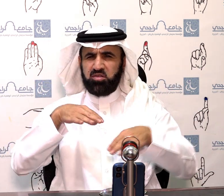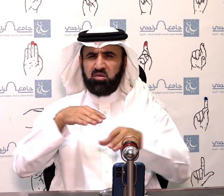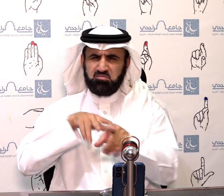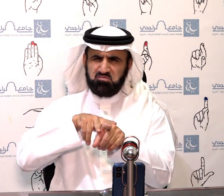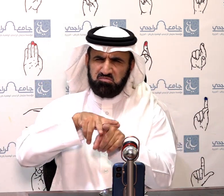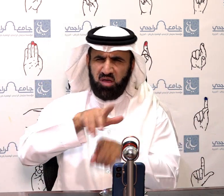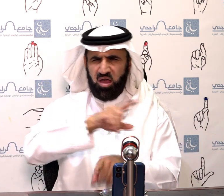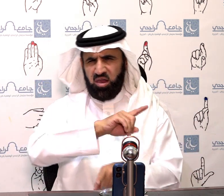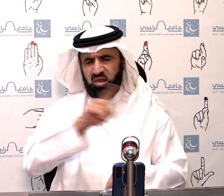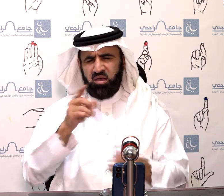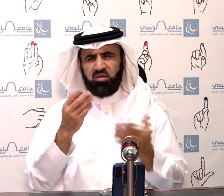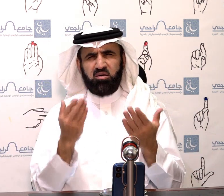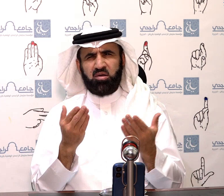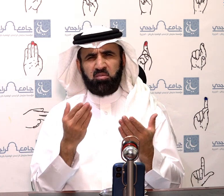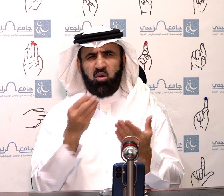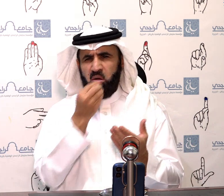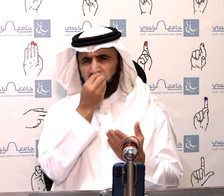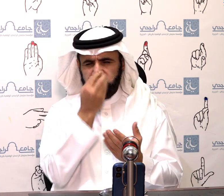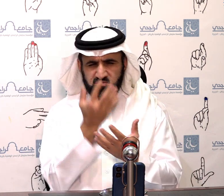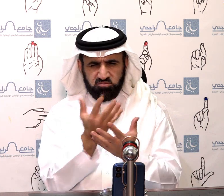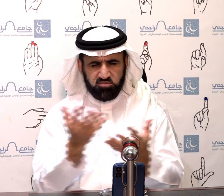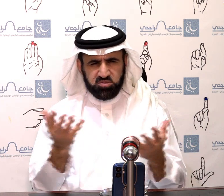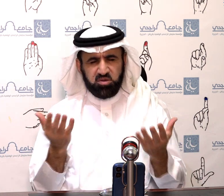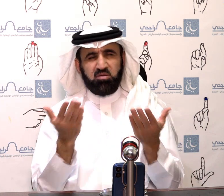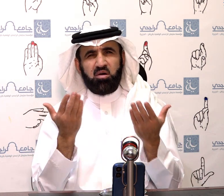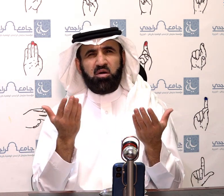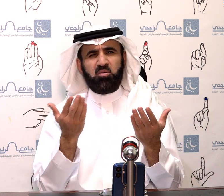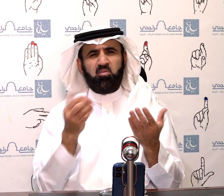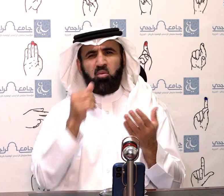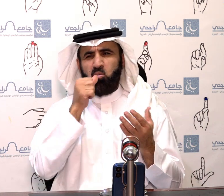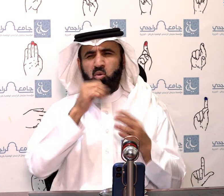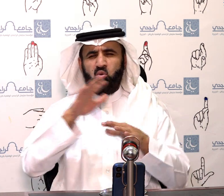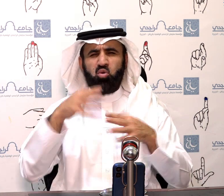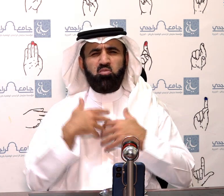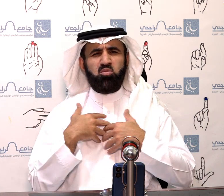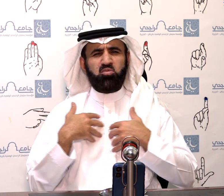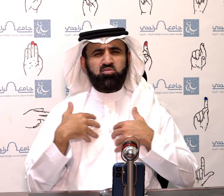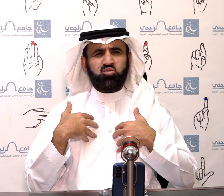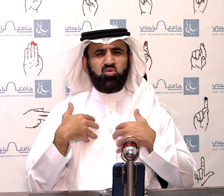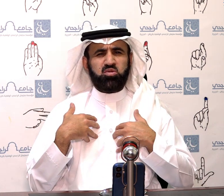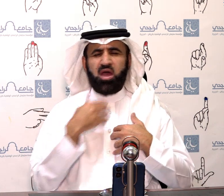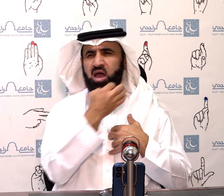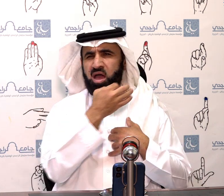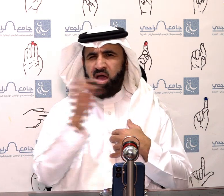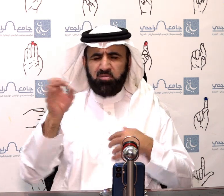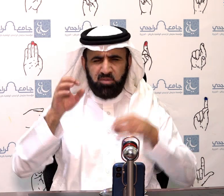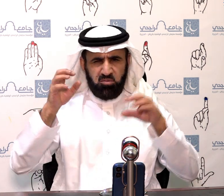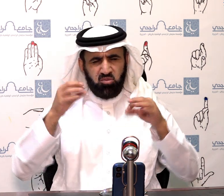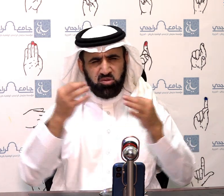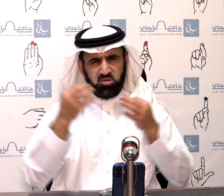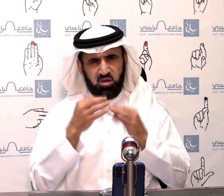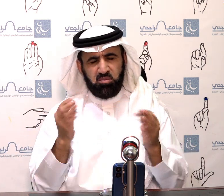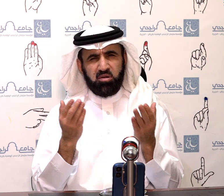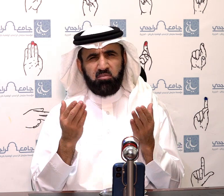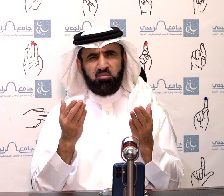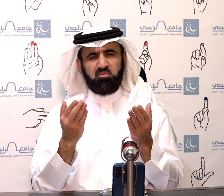به البلاد وتجعله اللهم بلاغا للحاضر والباد. أغث اللهم